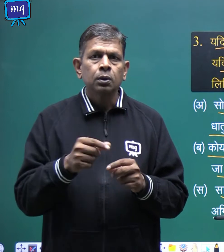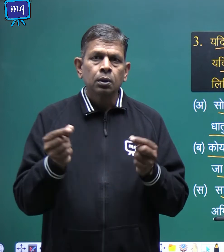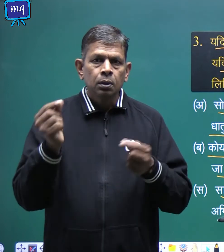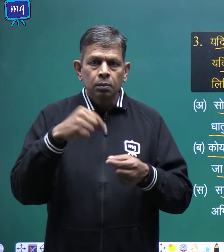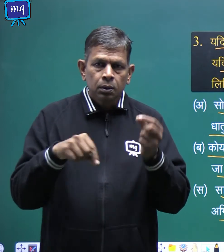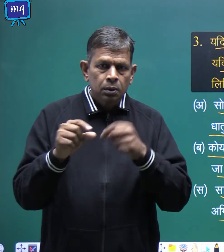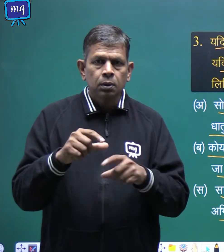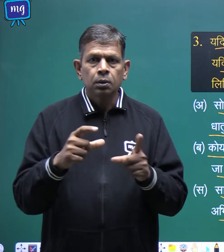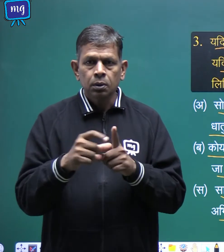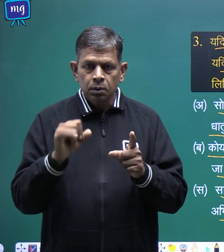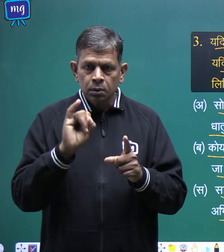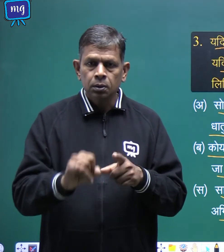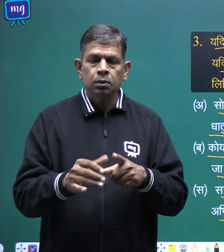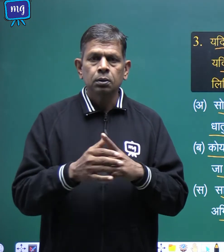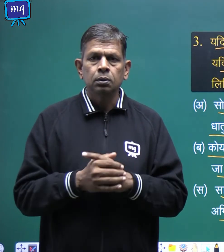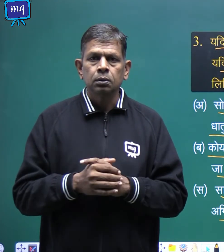अभिक्रिया करते हैं,